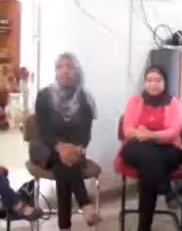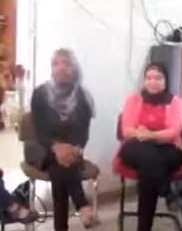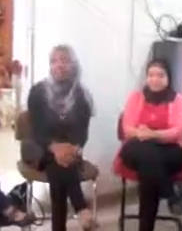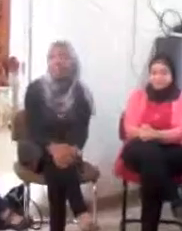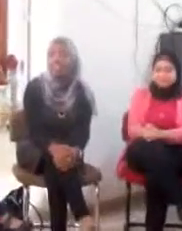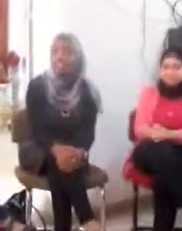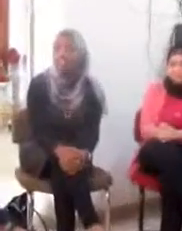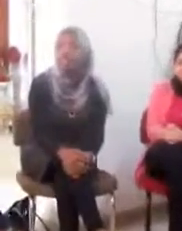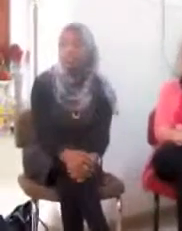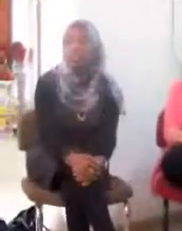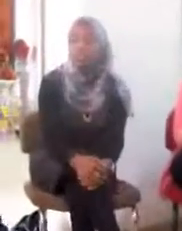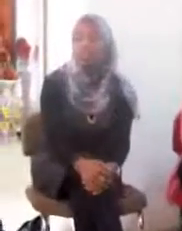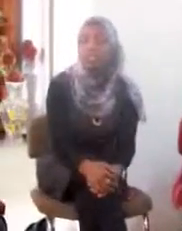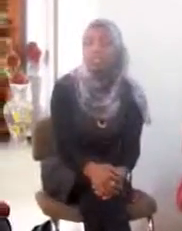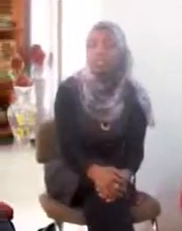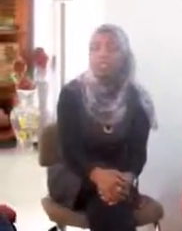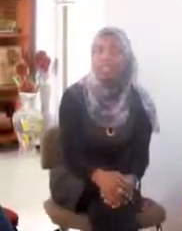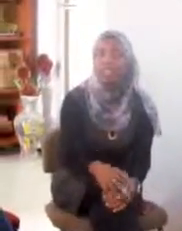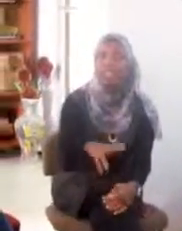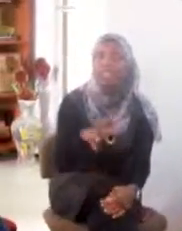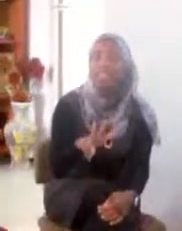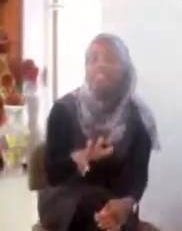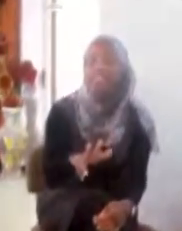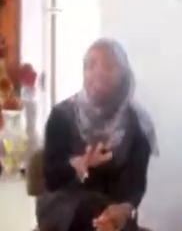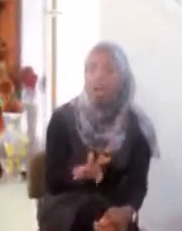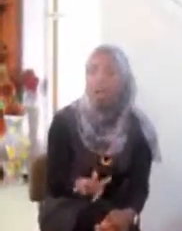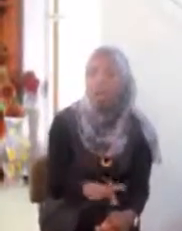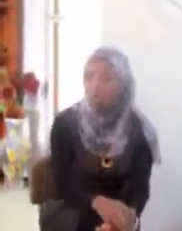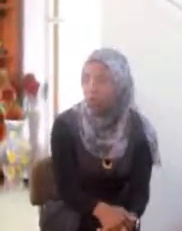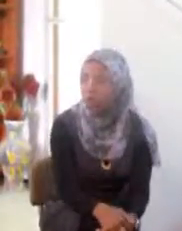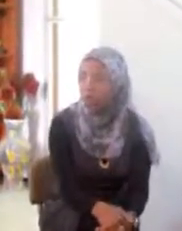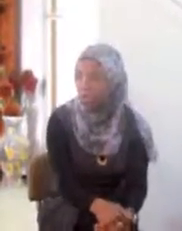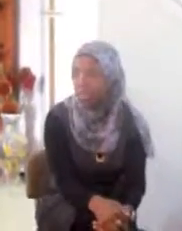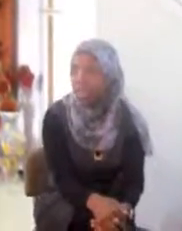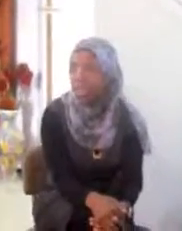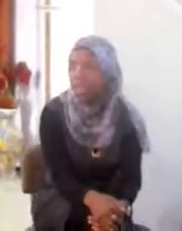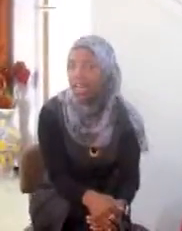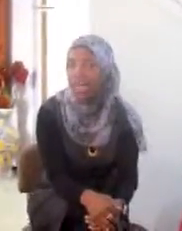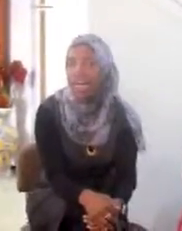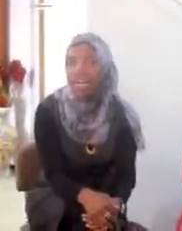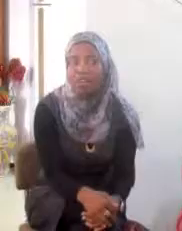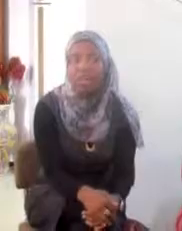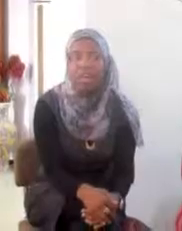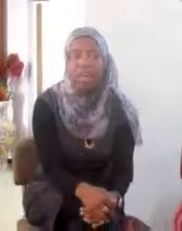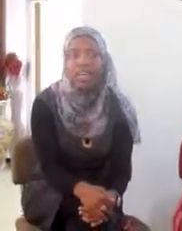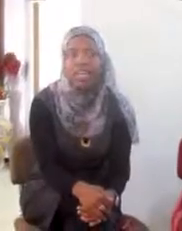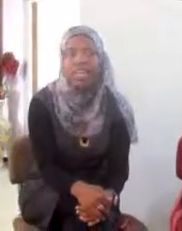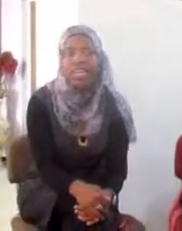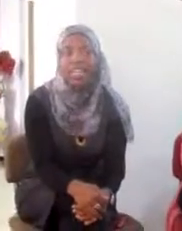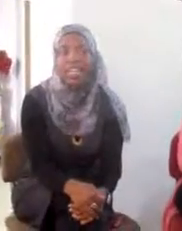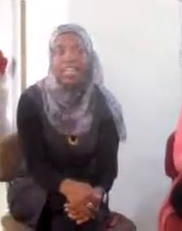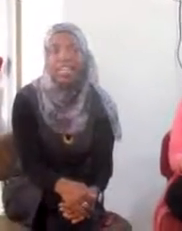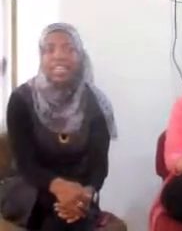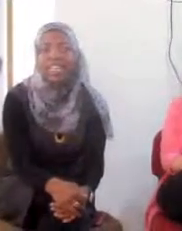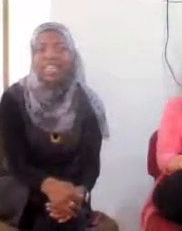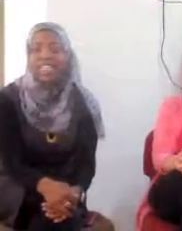هو عمليا احنا فيه من سكر رابع مجموعه بنشتغل معها على مدار